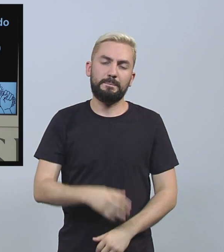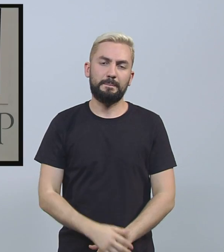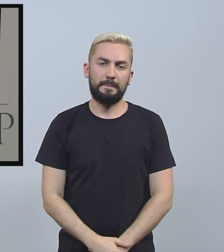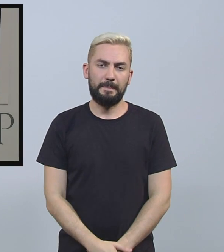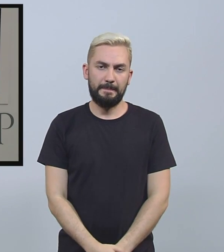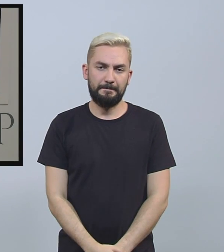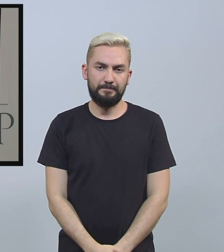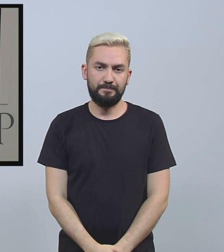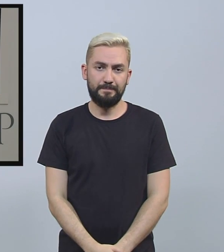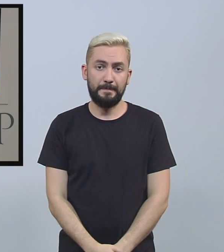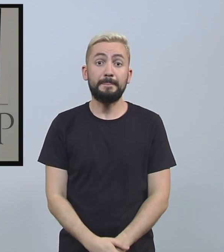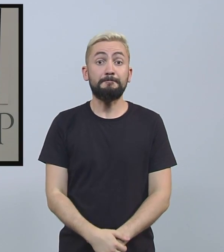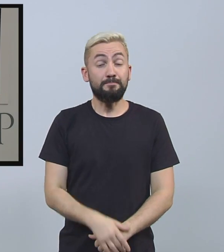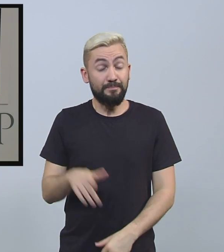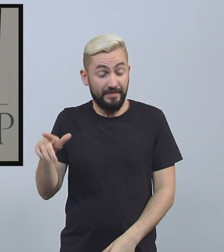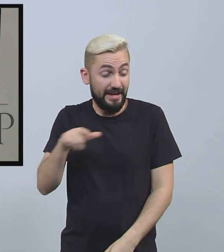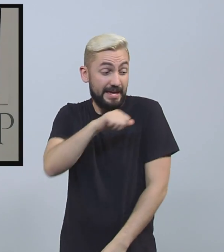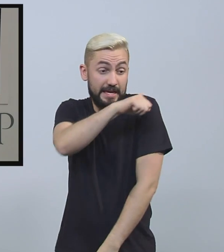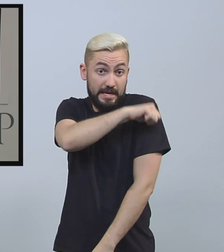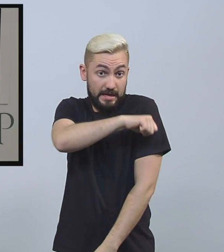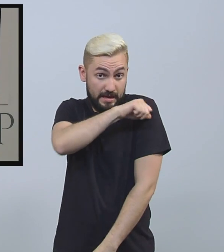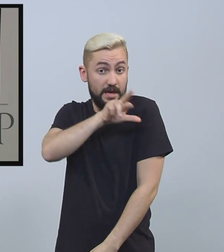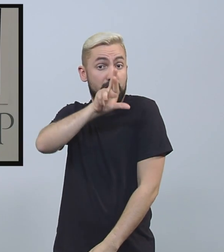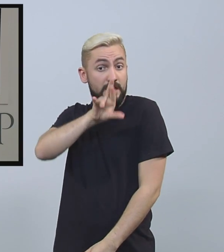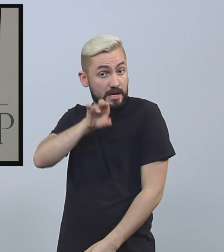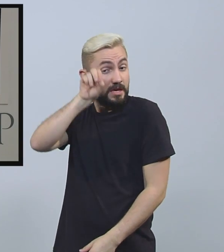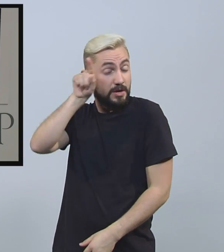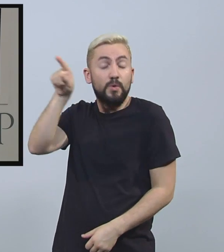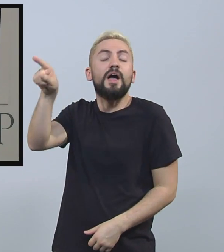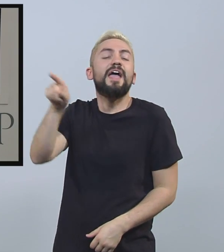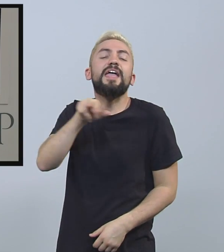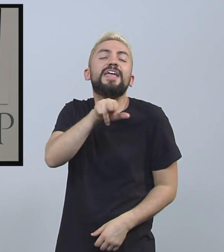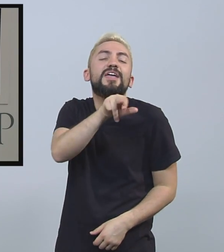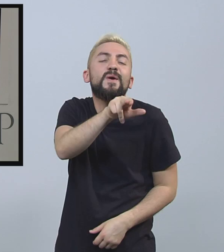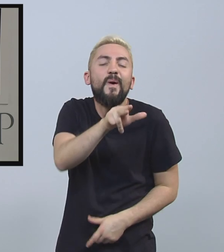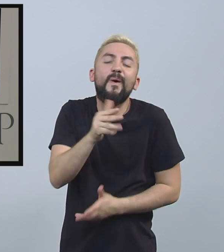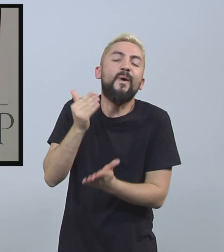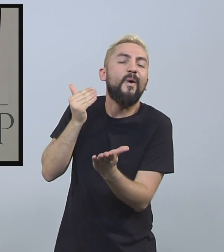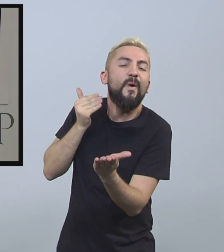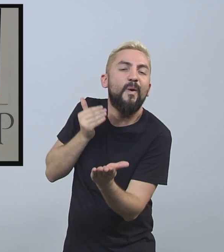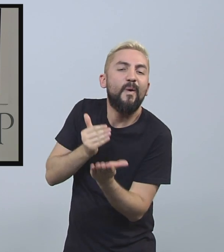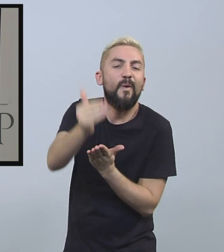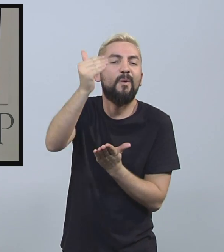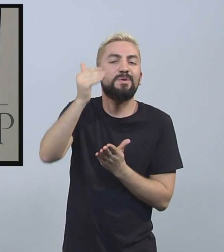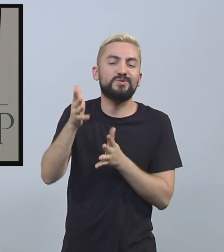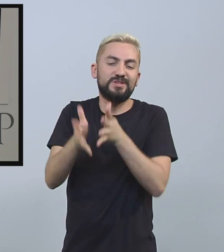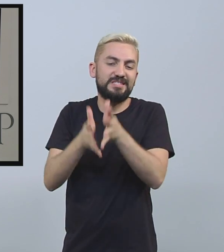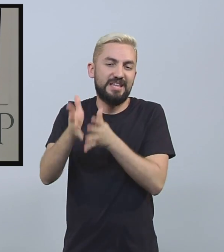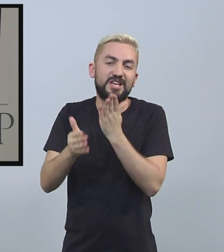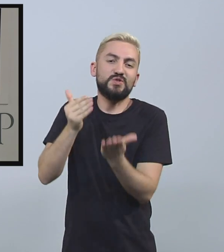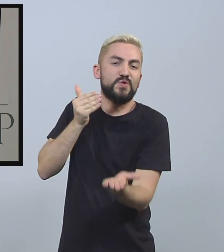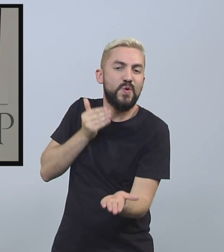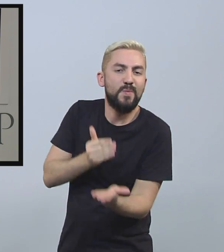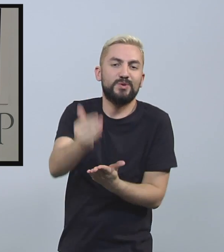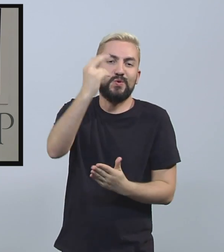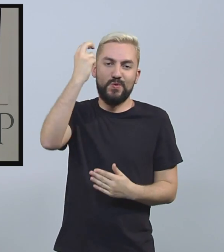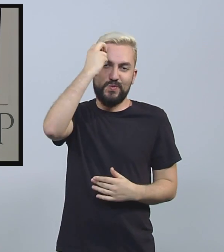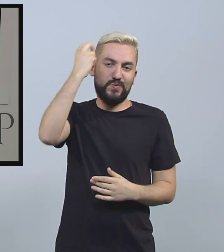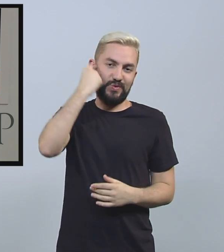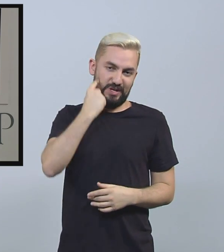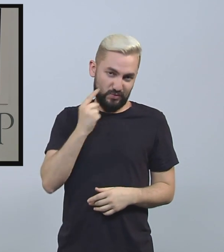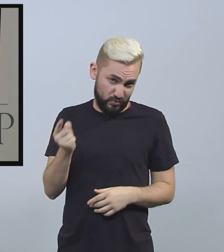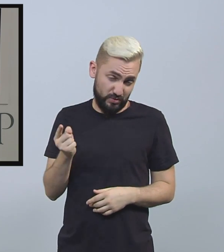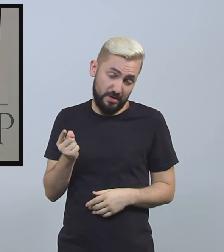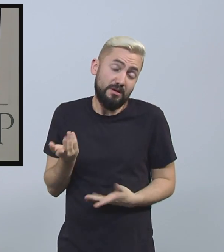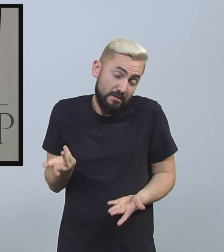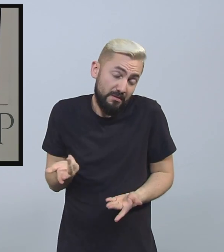O Rio de Janeiro é considerado o berço da cultura surda, o berço da língua de sinais. Em grande medida, isso se